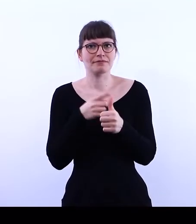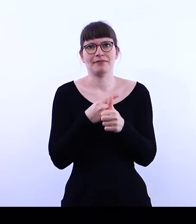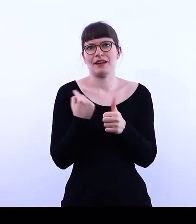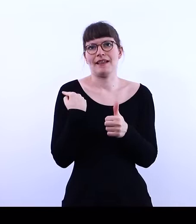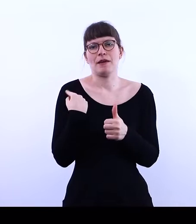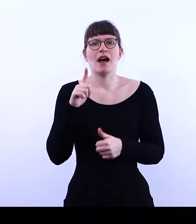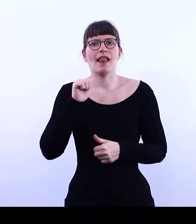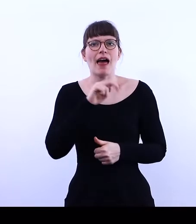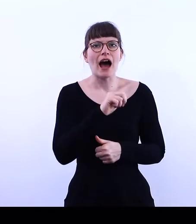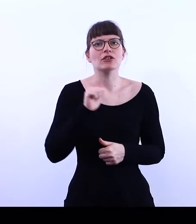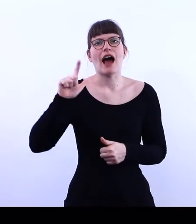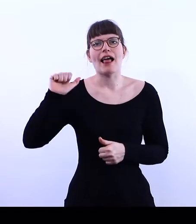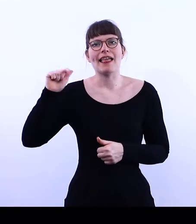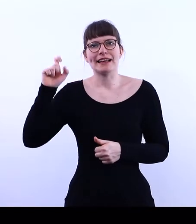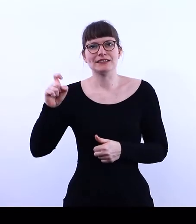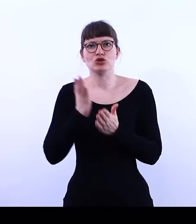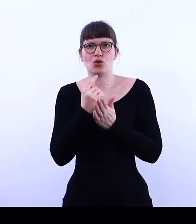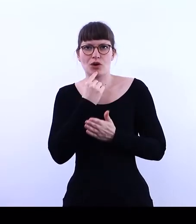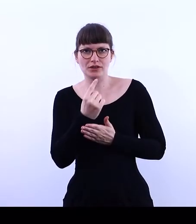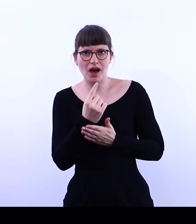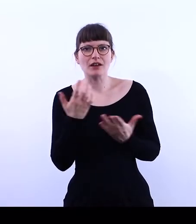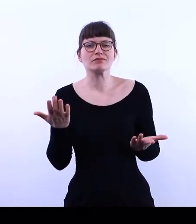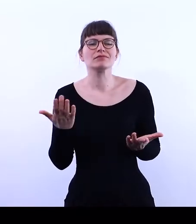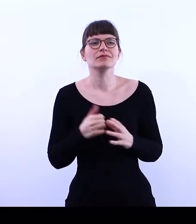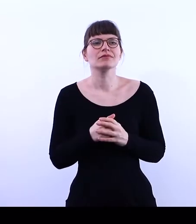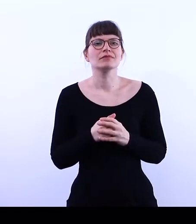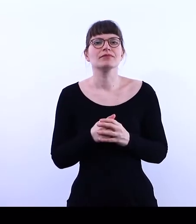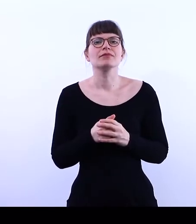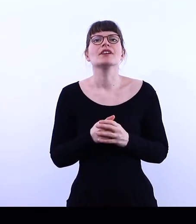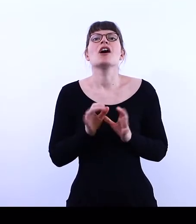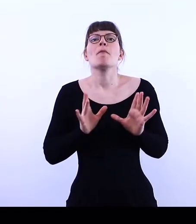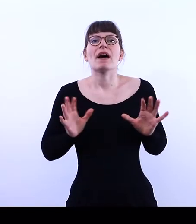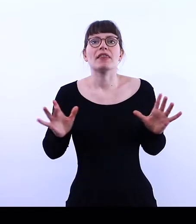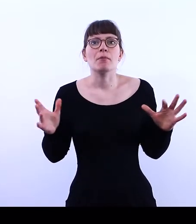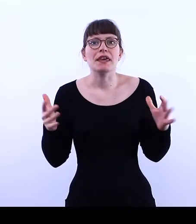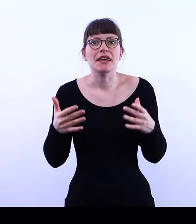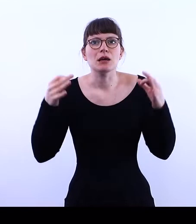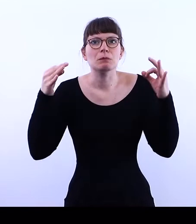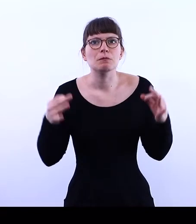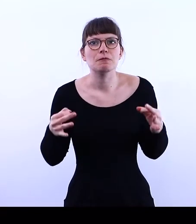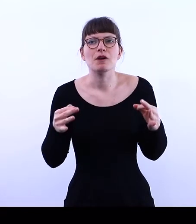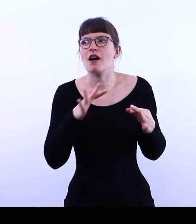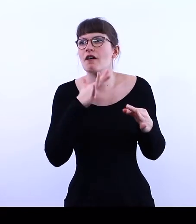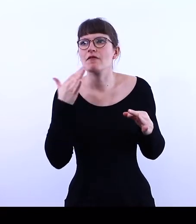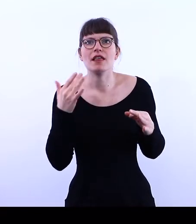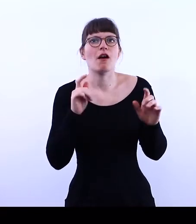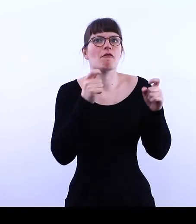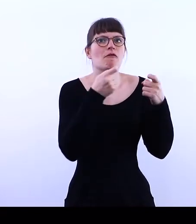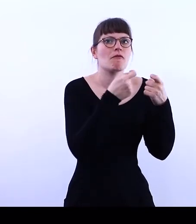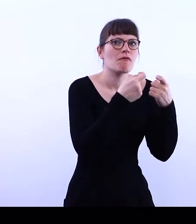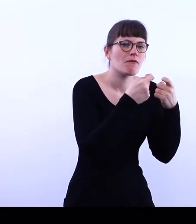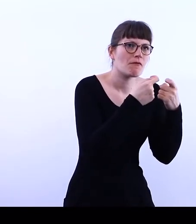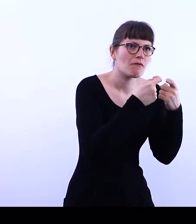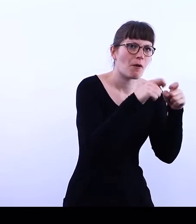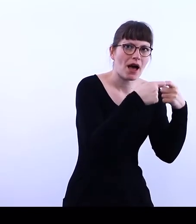angesprochen, war natürlich, dass mit dem Eintreten der Pandemie ganz viele Verbände und Vereine eben vor die Frage